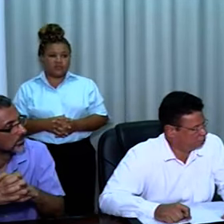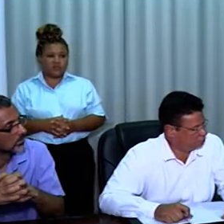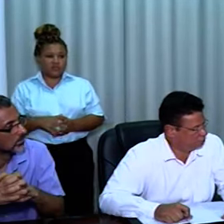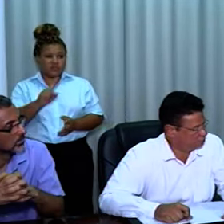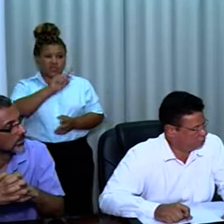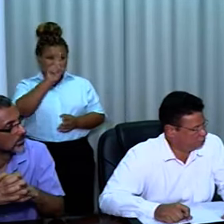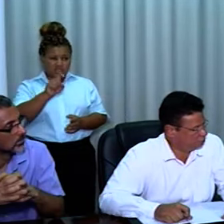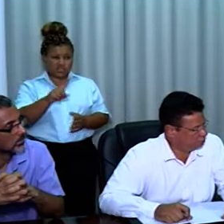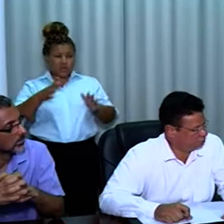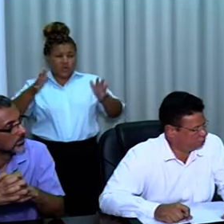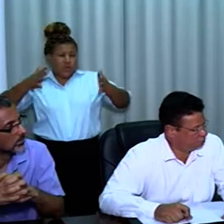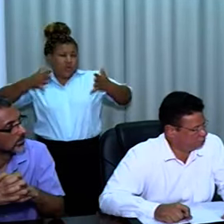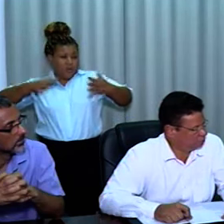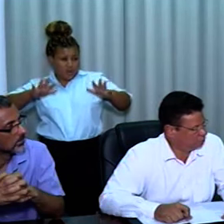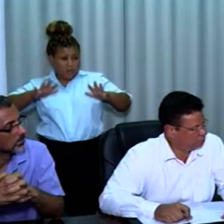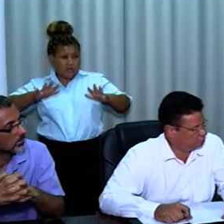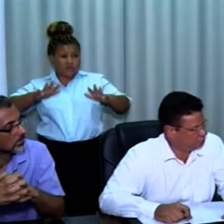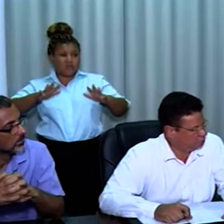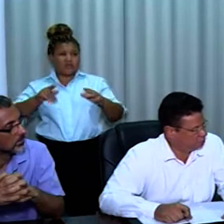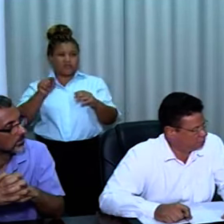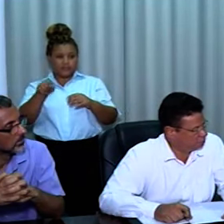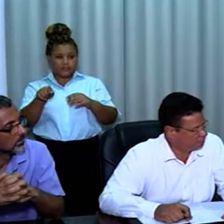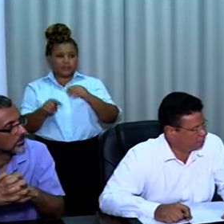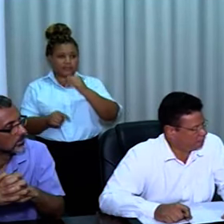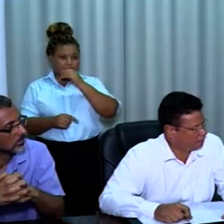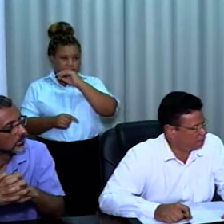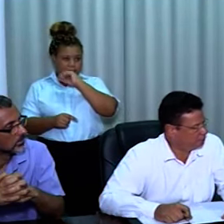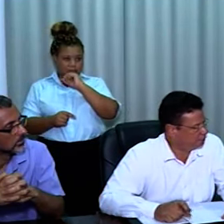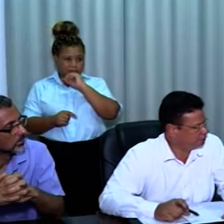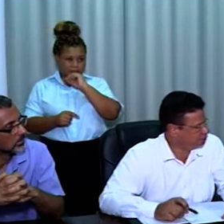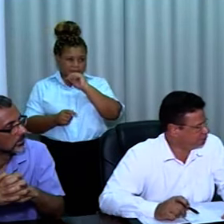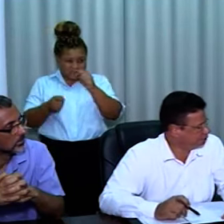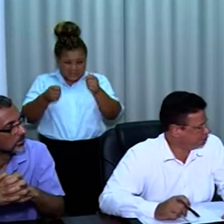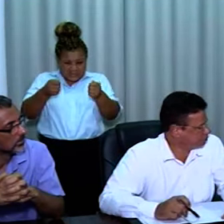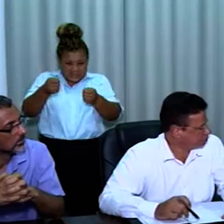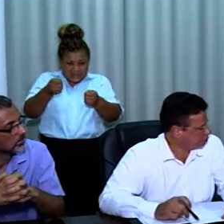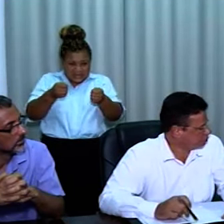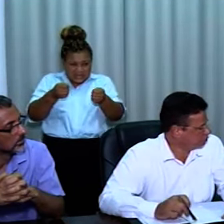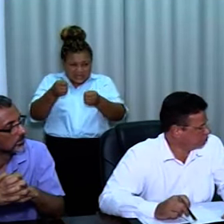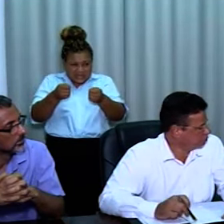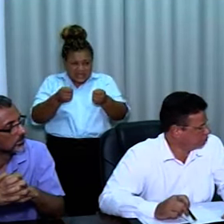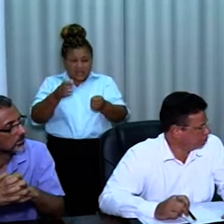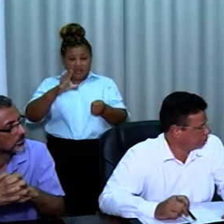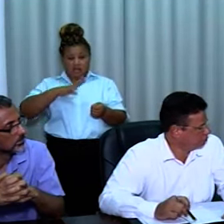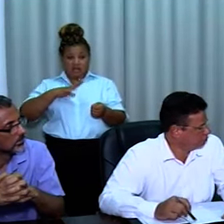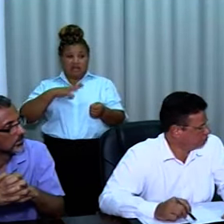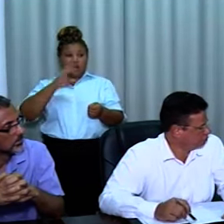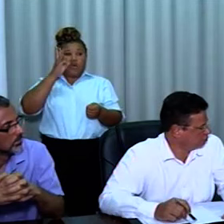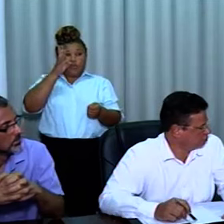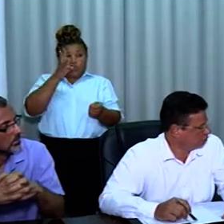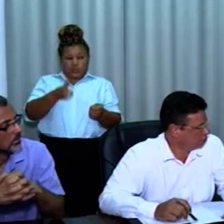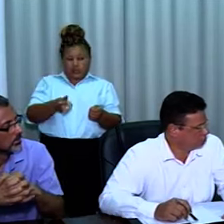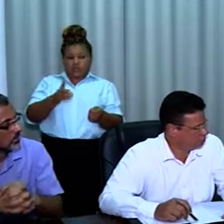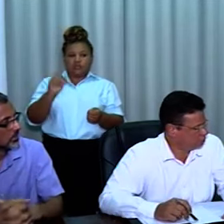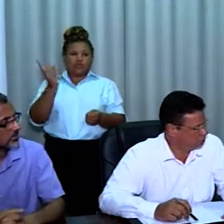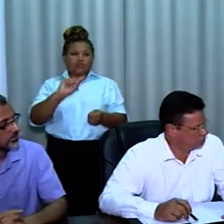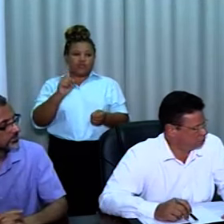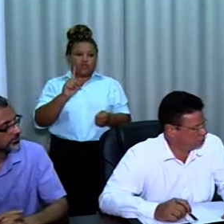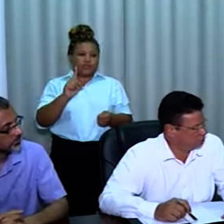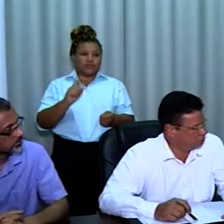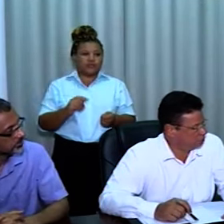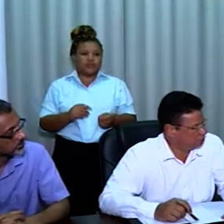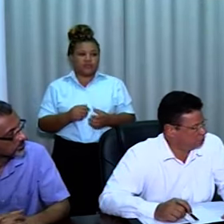port, après vous allez là-bas, vous allez dire, là-bas. So, ici, nous avons une mèche pour résoudre ça dans various bien. Sports. En effet, non, non,